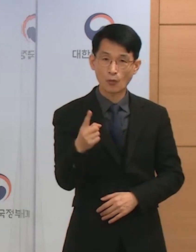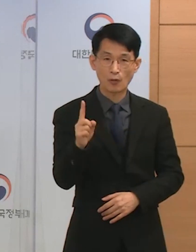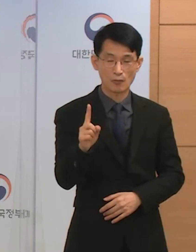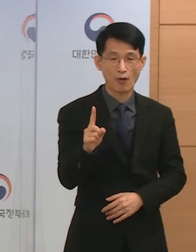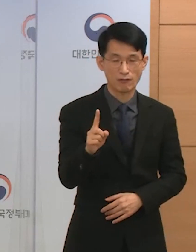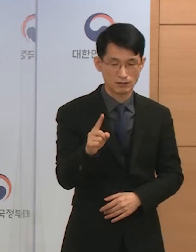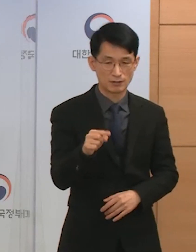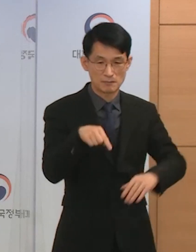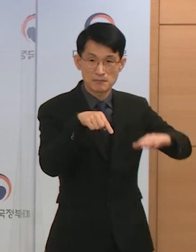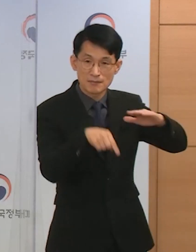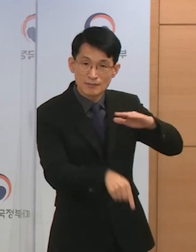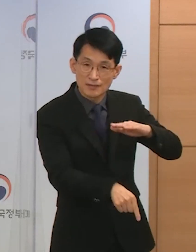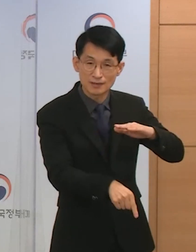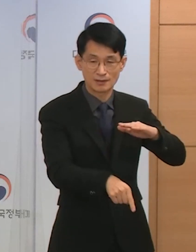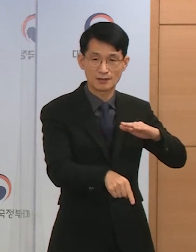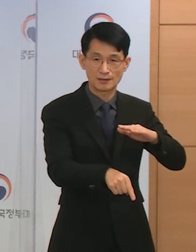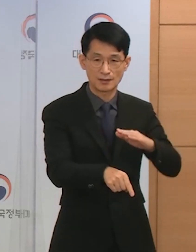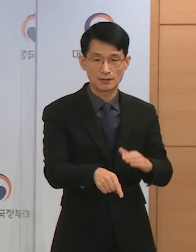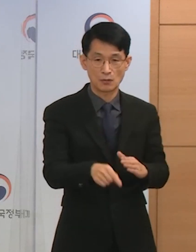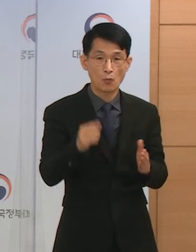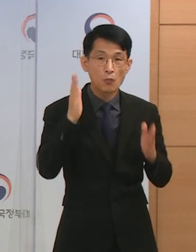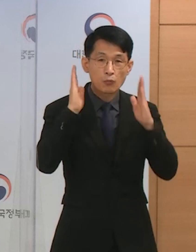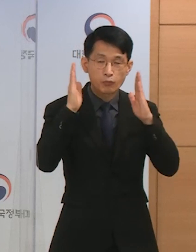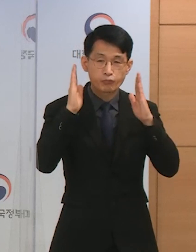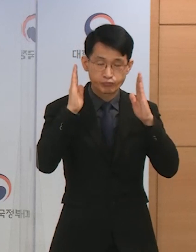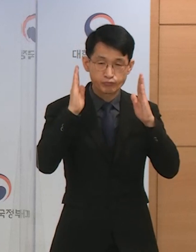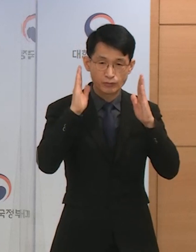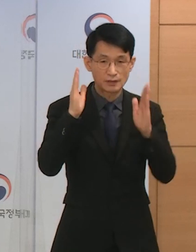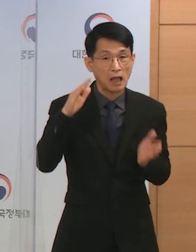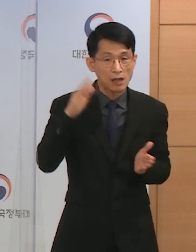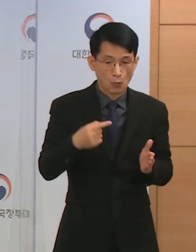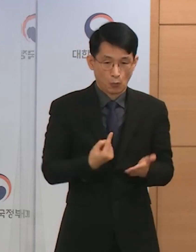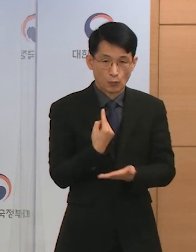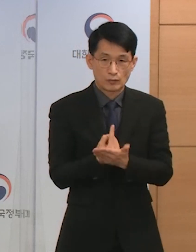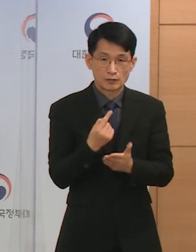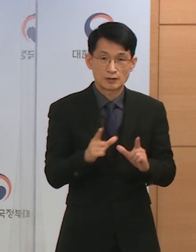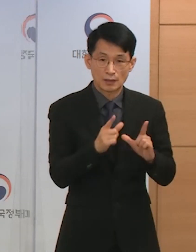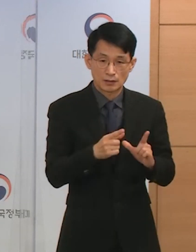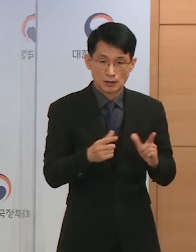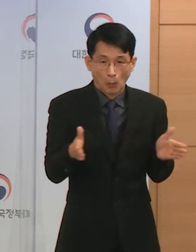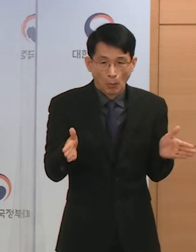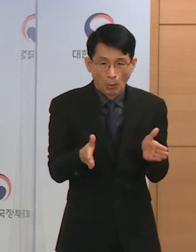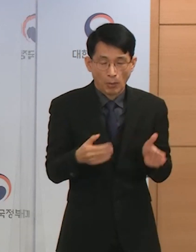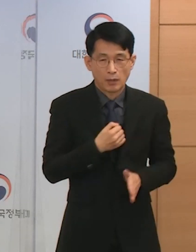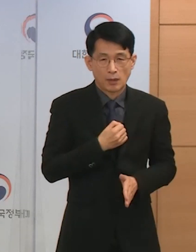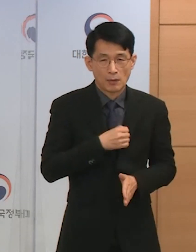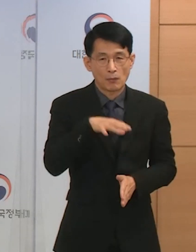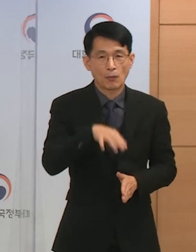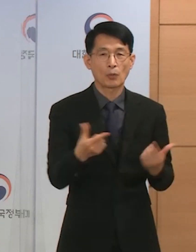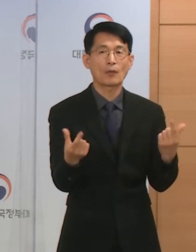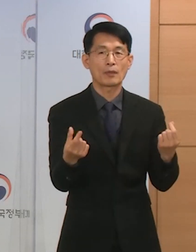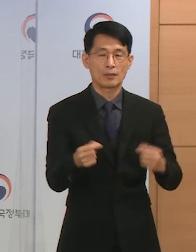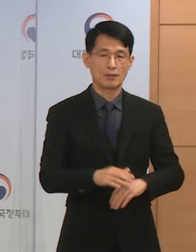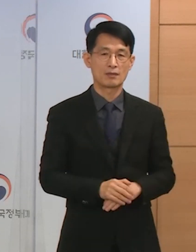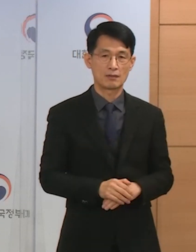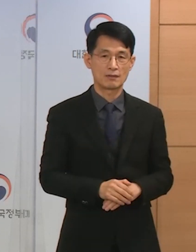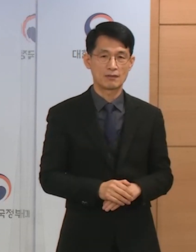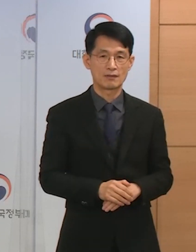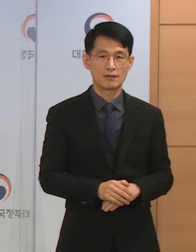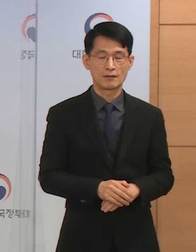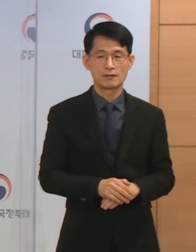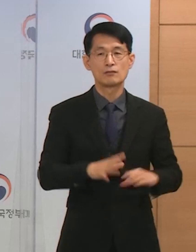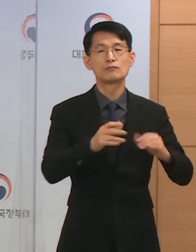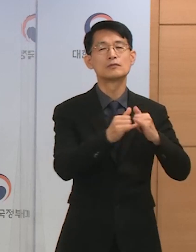옥탑 고시원으로 불리고 있는데요. 주거 품질 문제도 지속적으로 제기되고 있습니다.